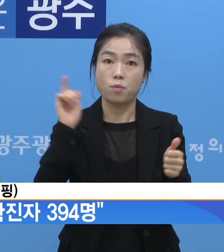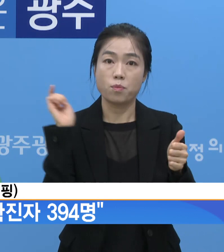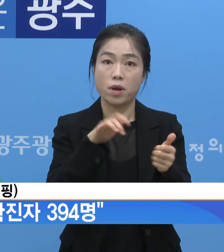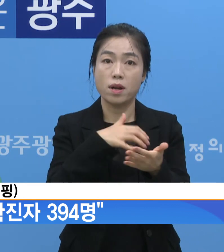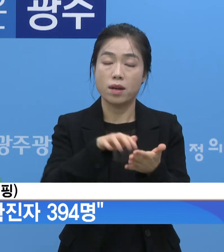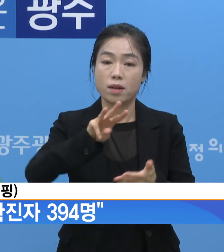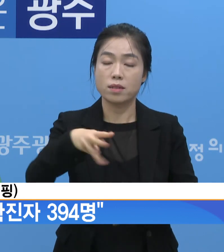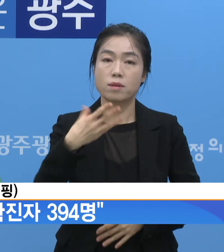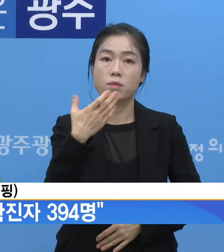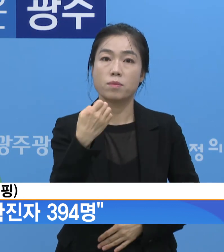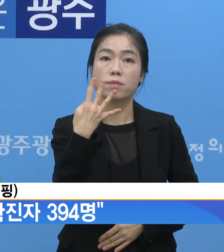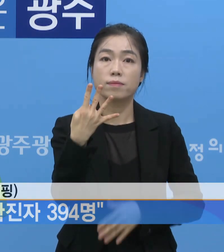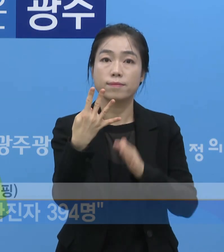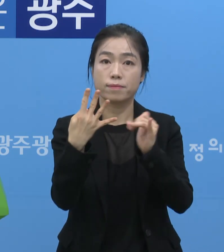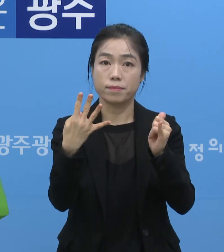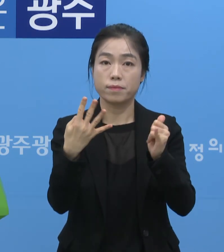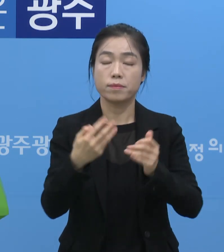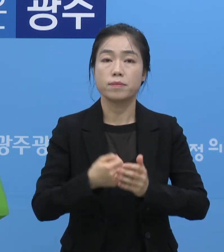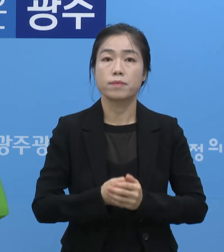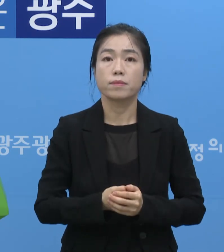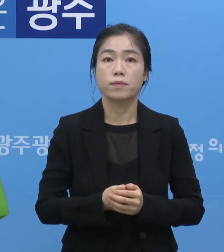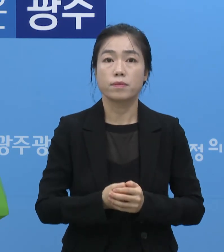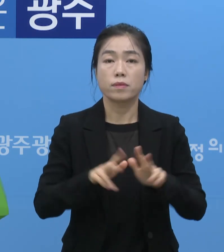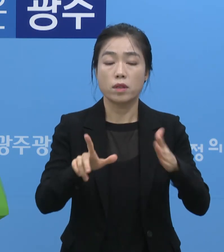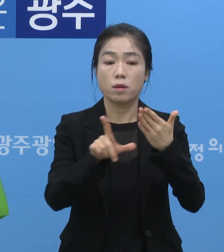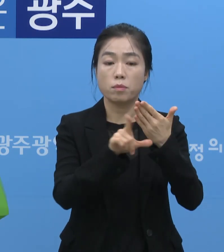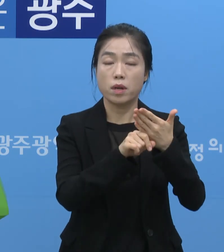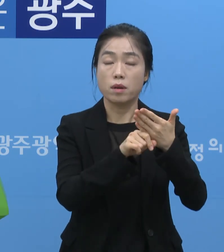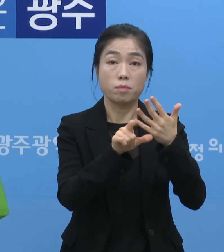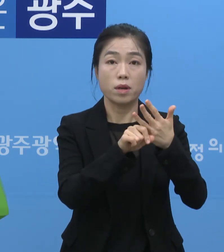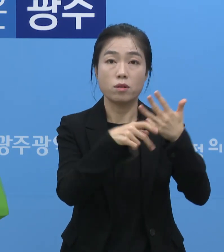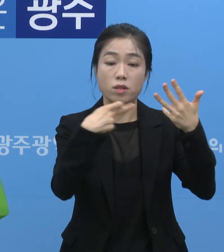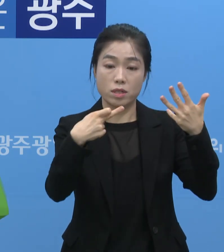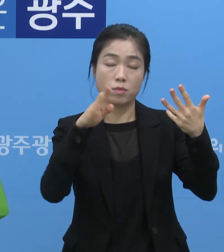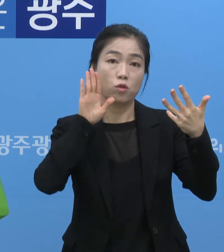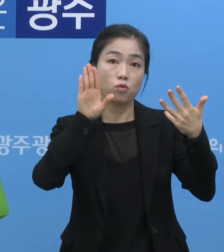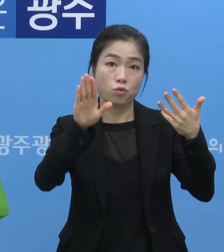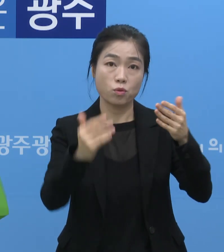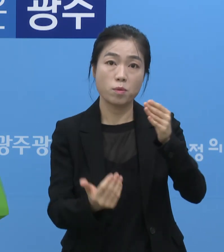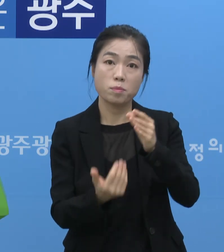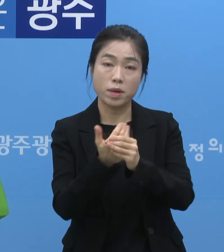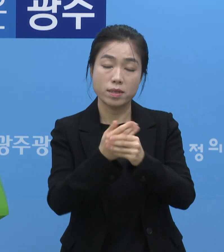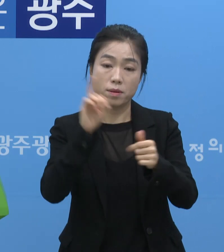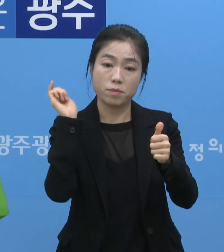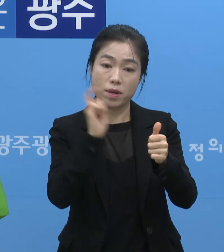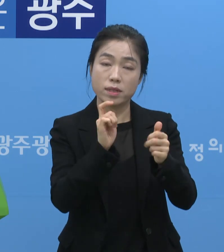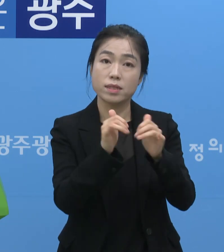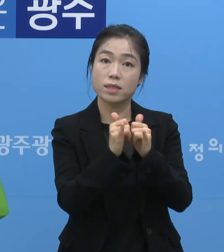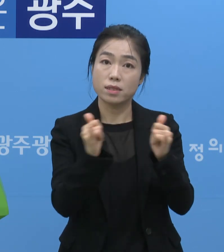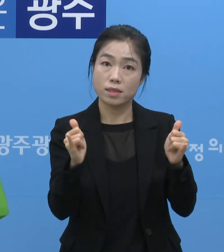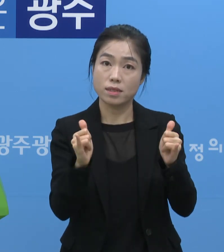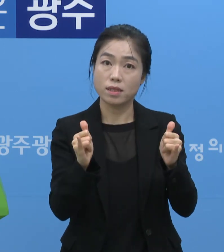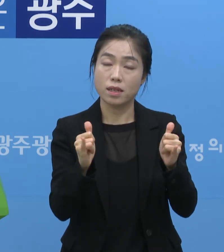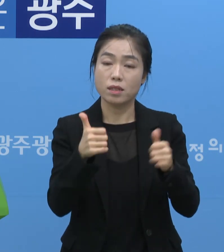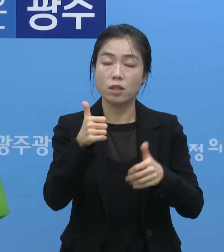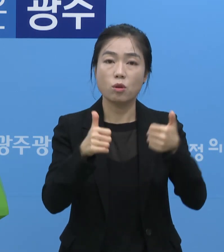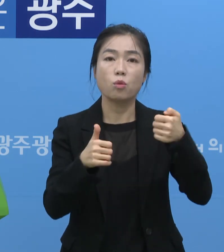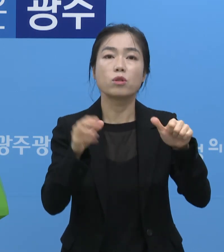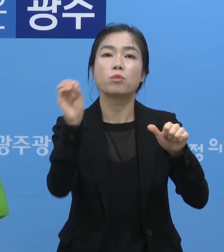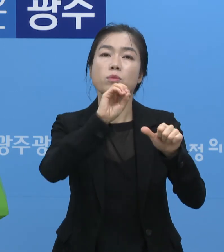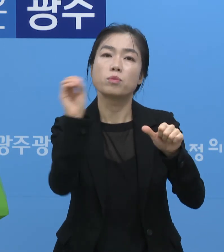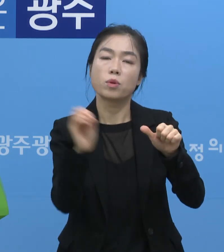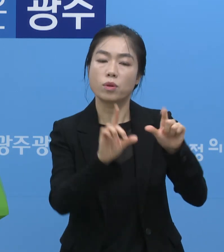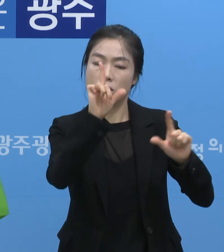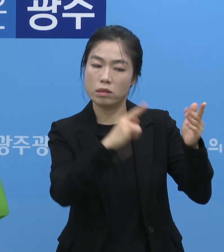확진자 394명입니다. 지금 8월 12일 이후부터 발생하는 확진자의 경우 55%